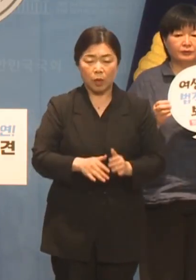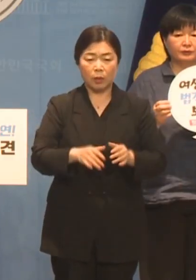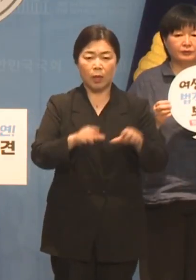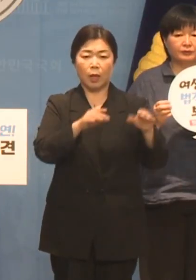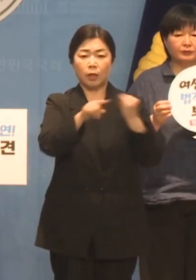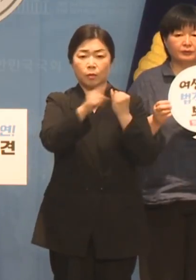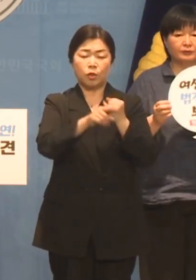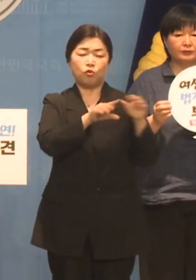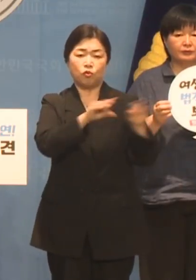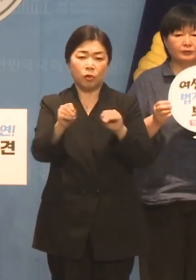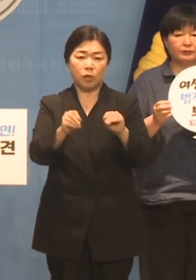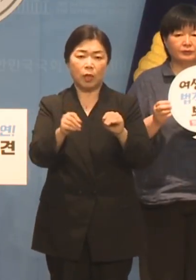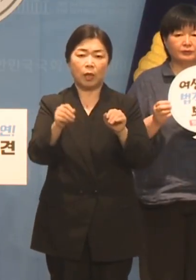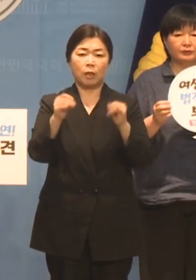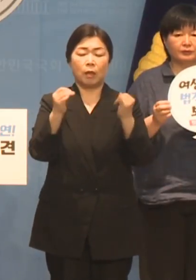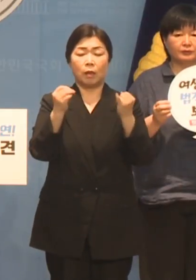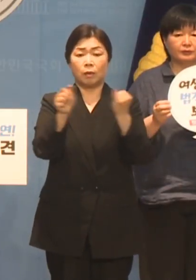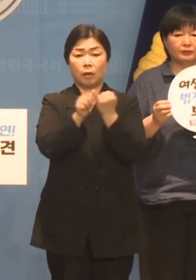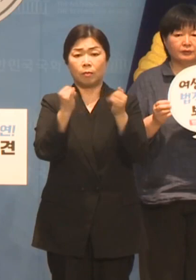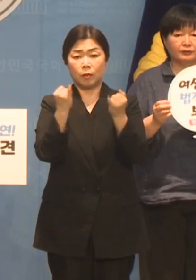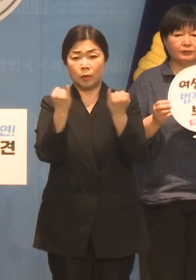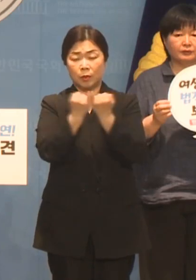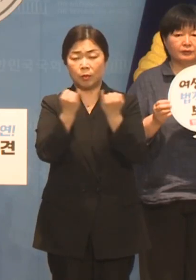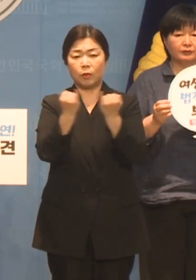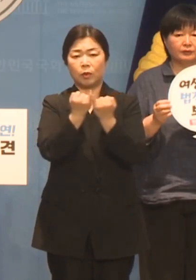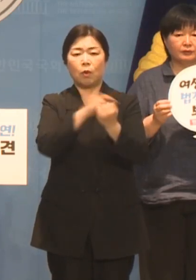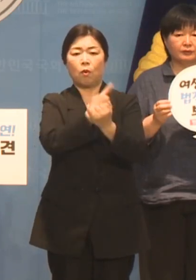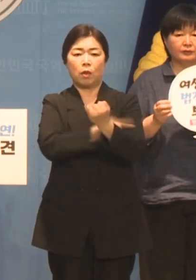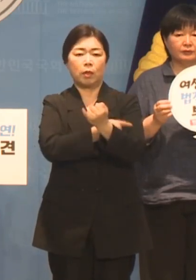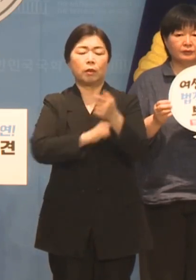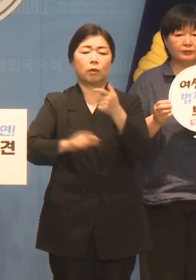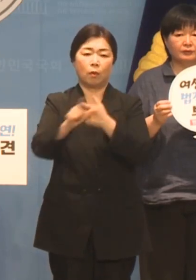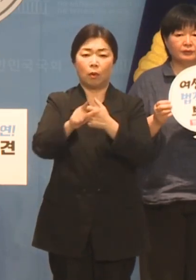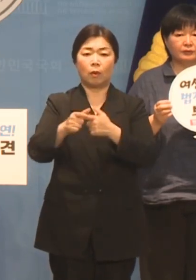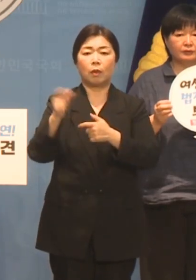등 성재생산 권리를 보장하는 방안을 마련하겠습니다.